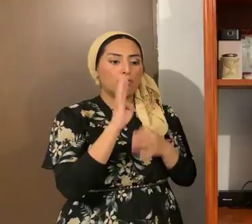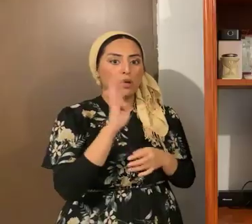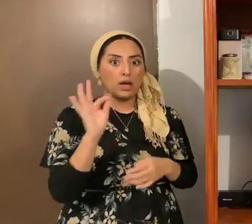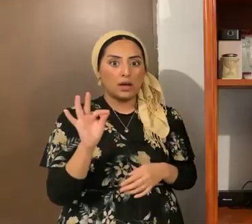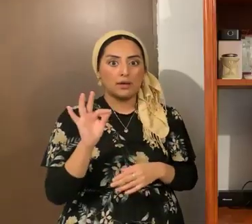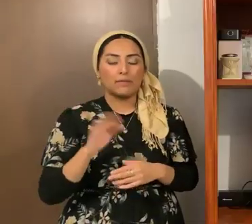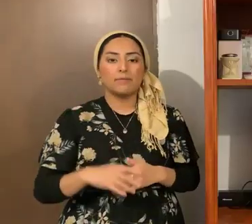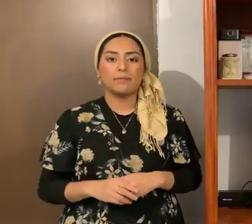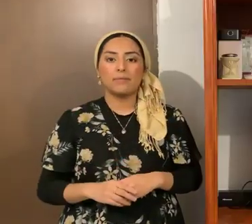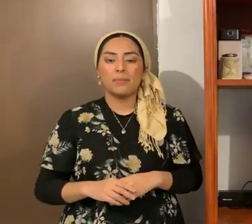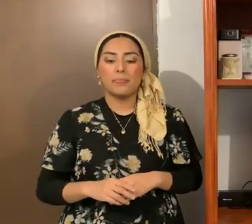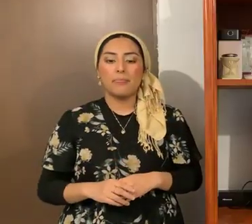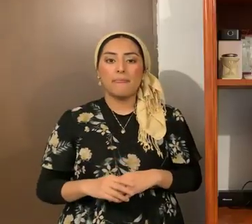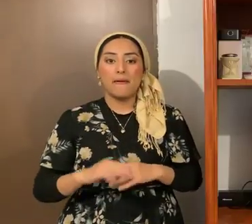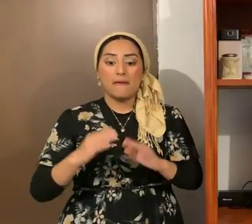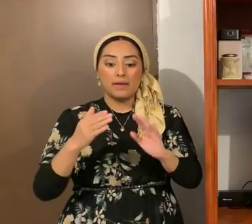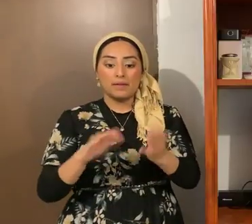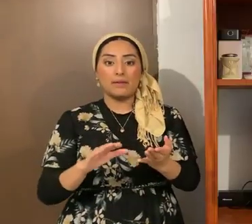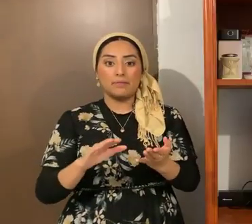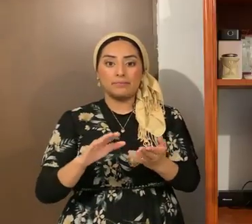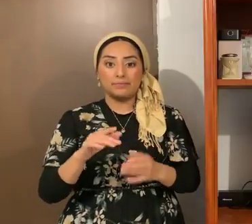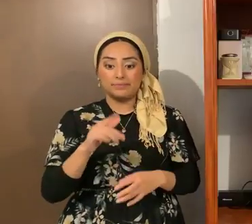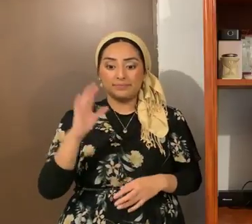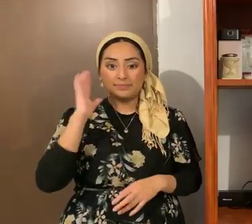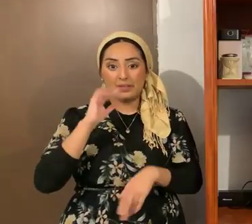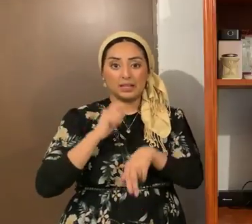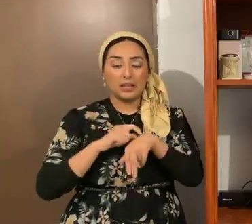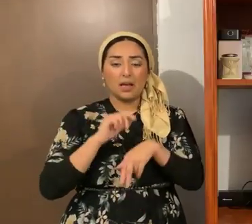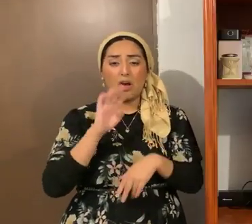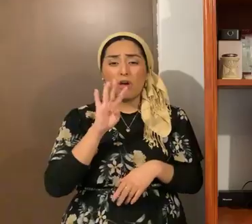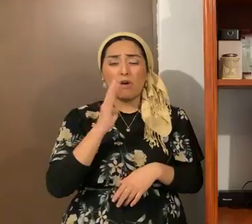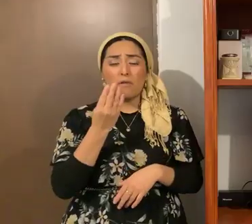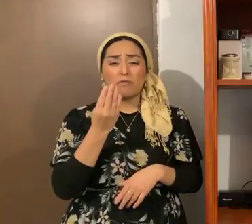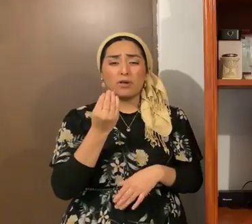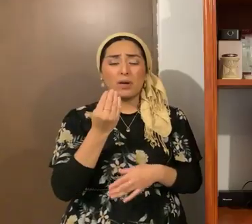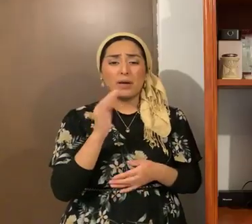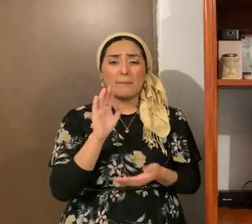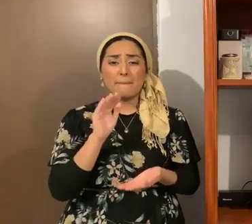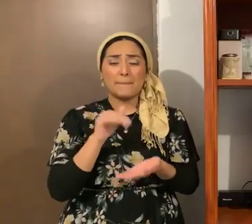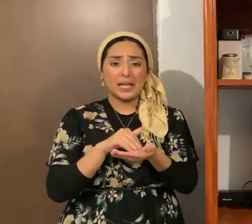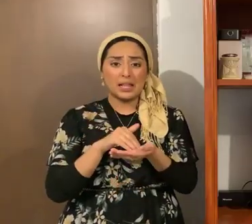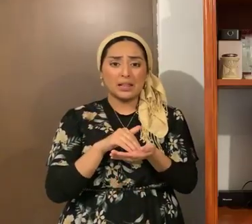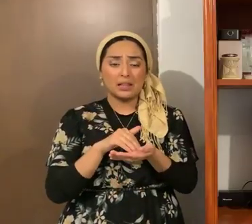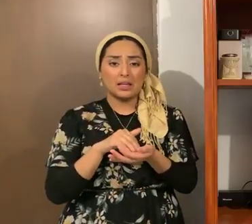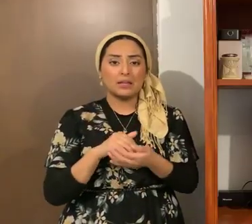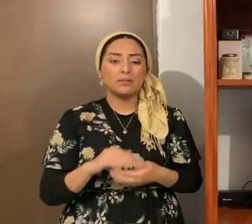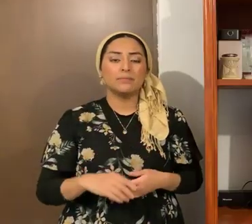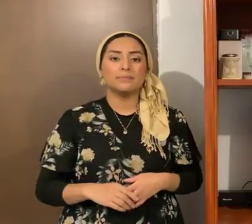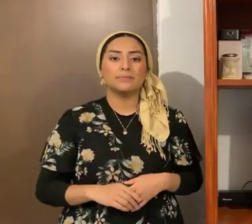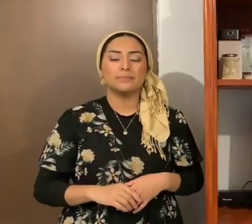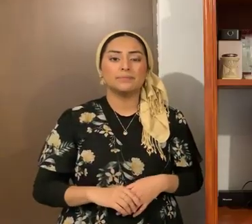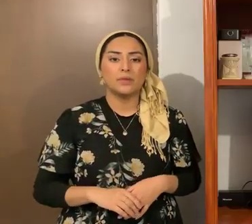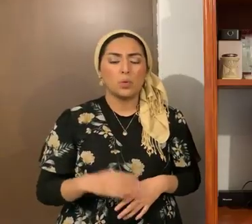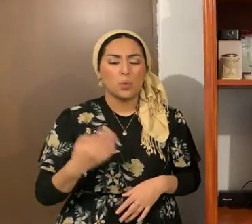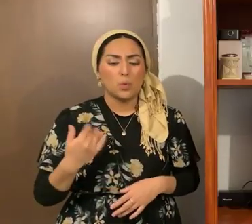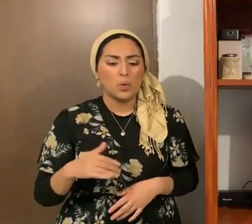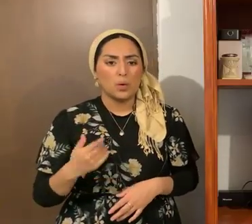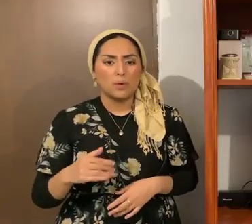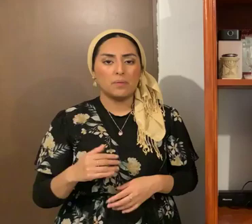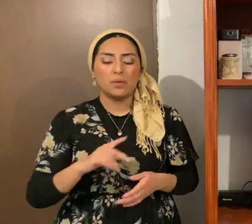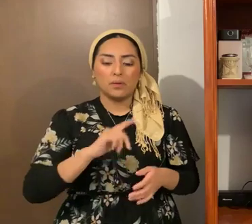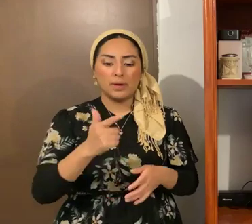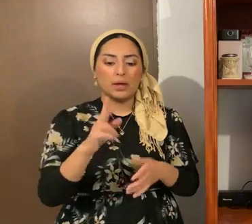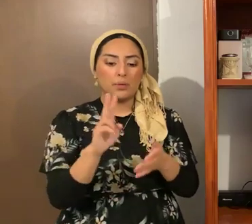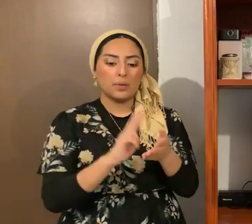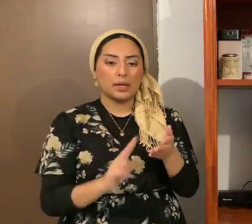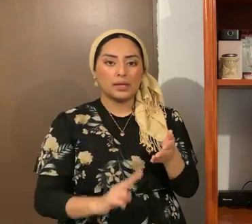Un mensaje. Y los que murieron en aquella mortandad fueron 14.700, sin los muertos por la rebelión de Coré. Tremendo. A ver, todos